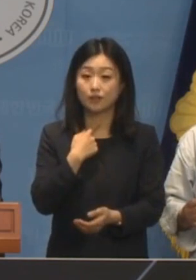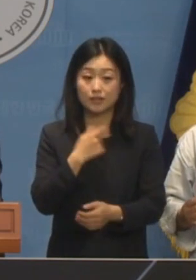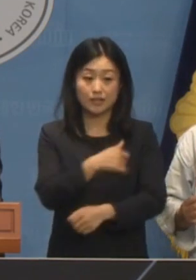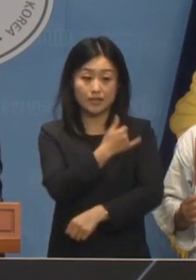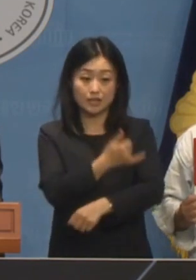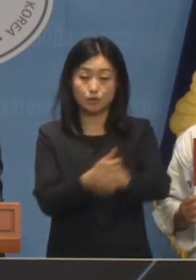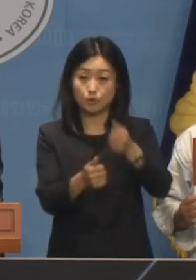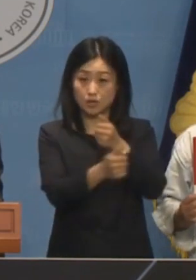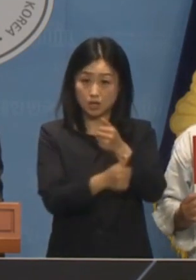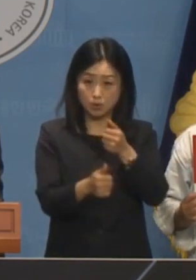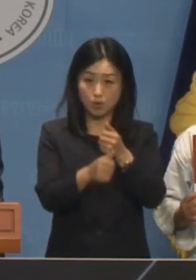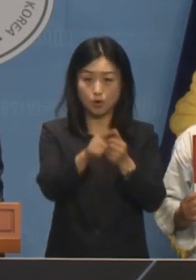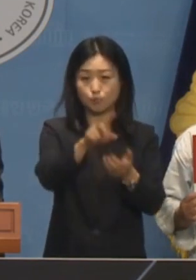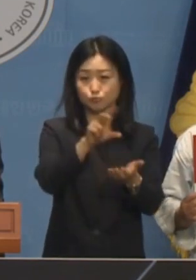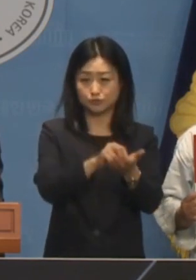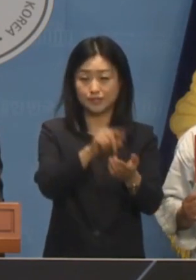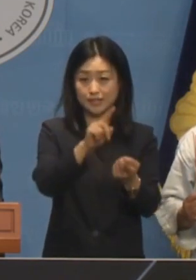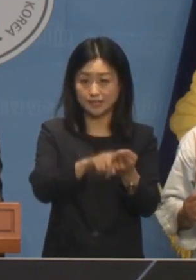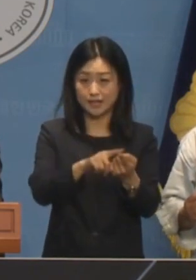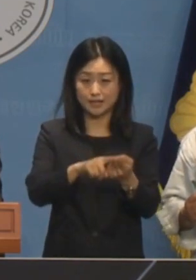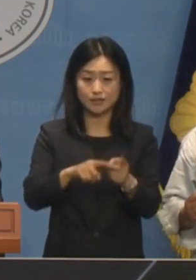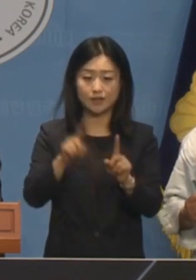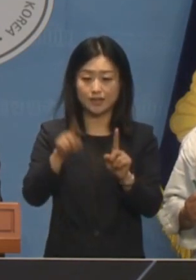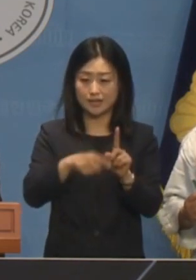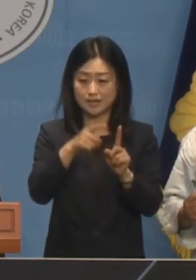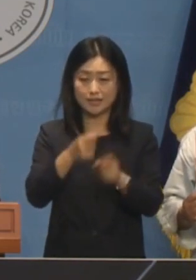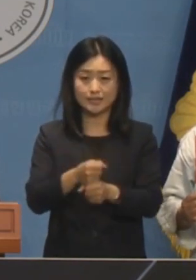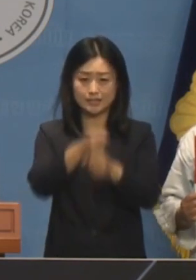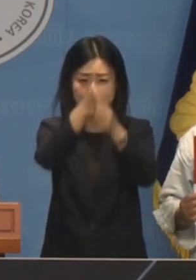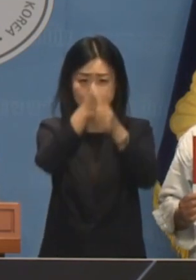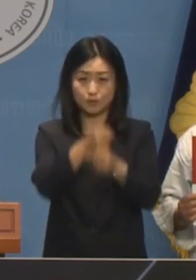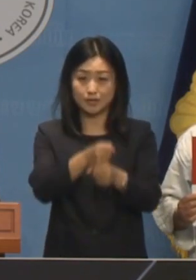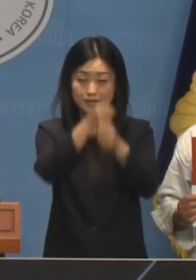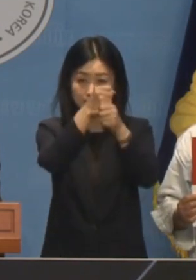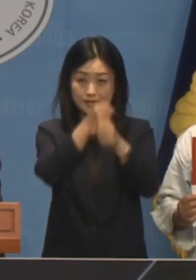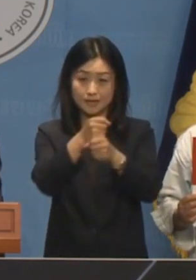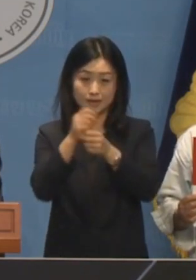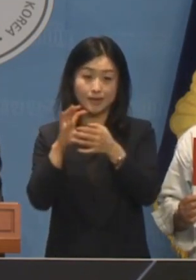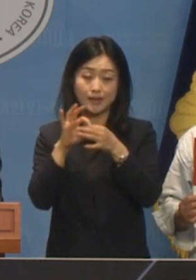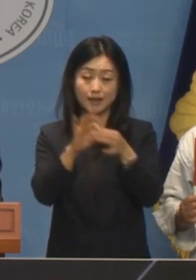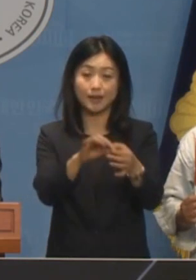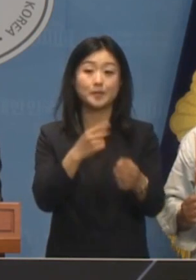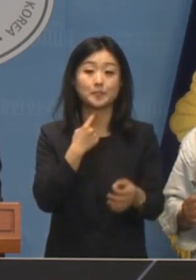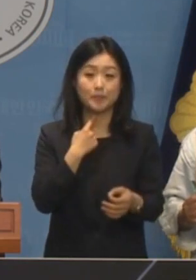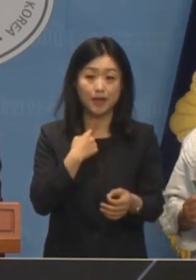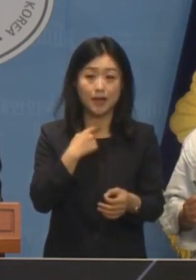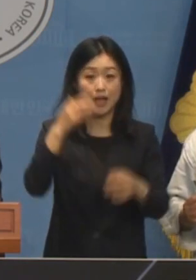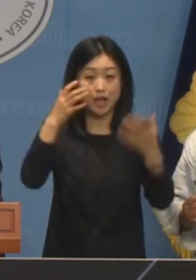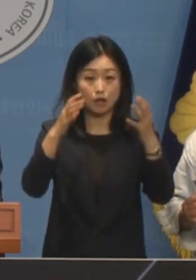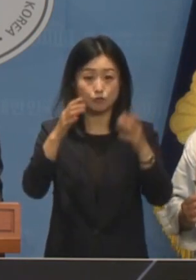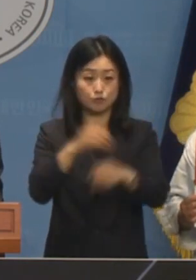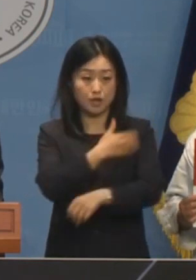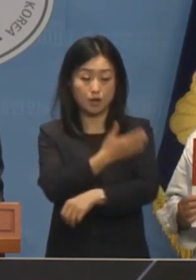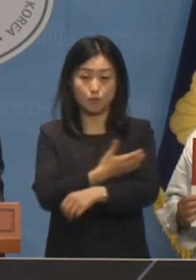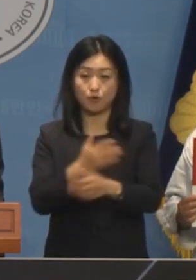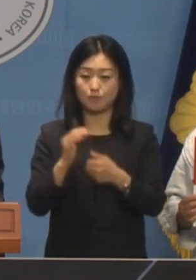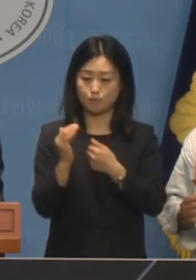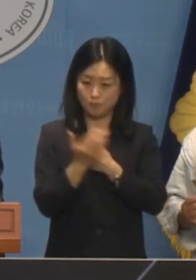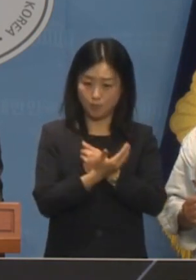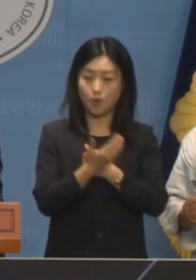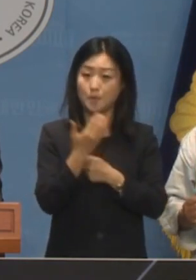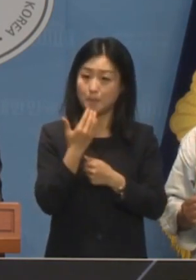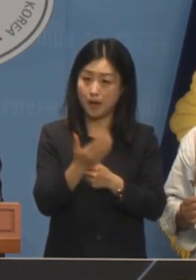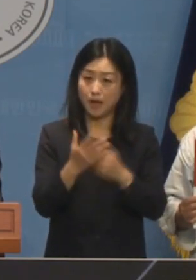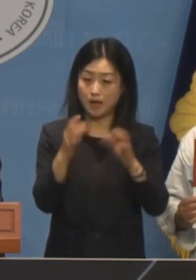인권위의 정상화를 위한 1인 시위와 기자회견 및 규탄 집회를 이어왔다. 이는 대한민국의 주권을 지키는 일이며